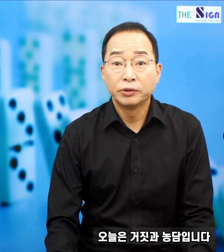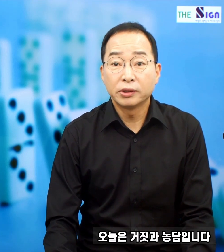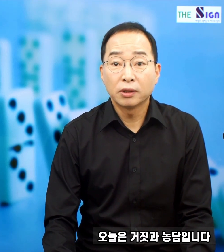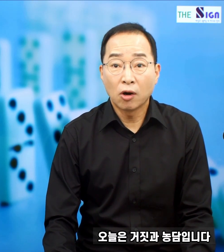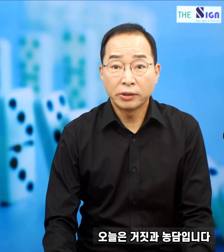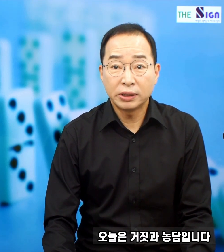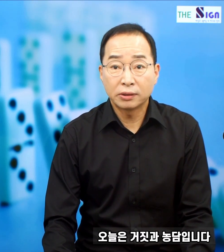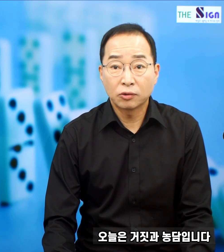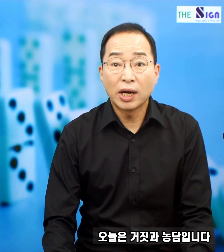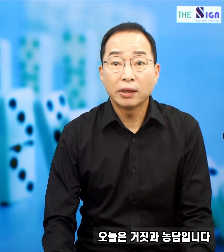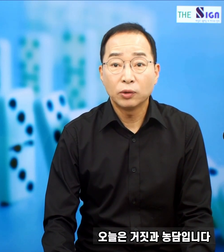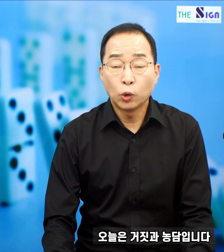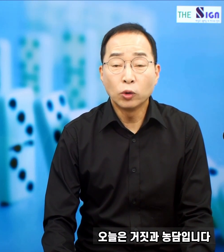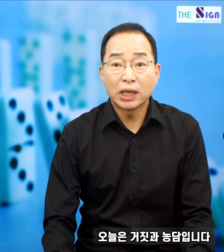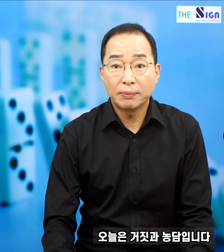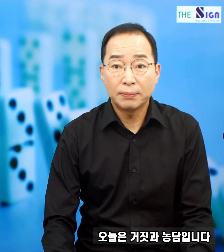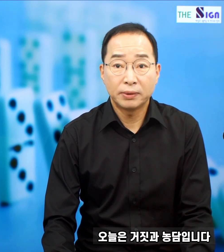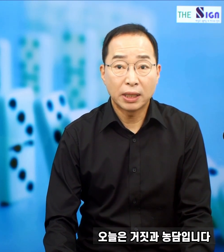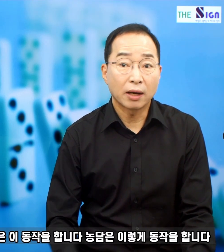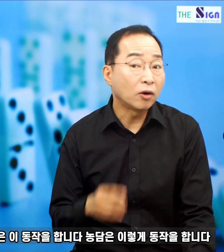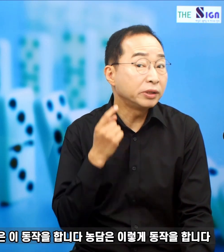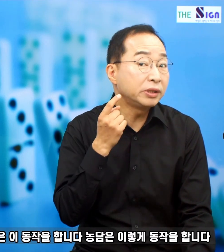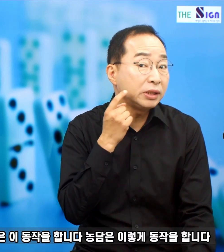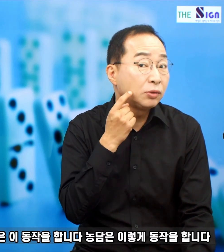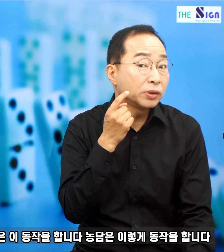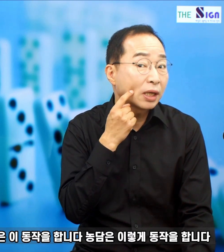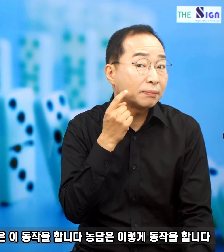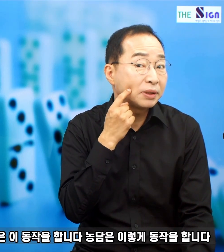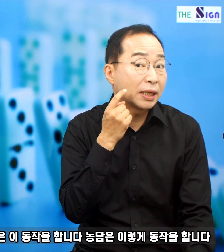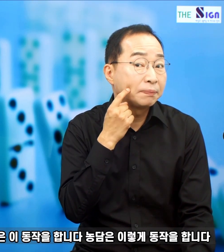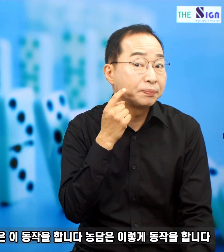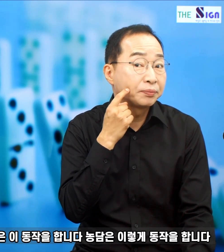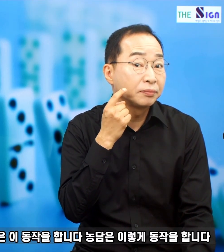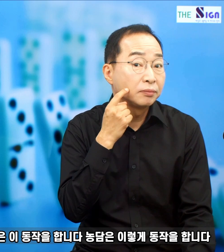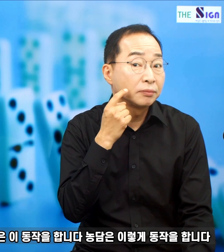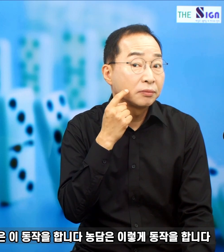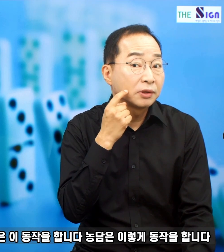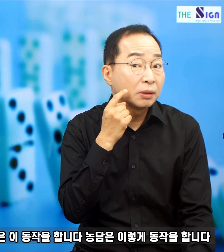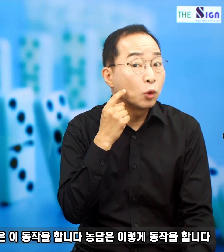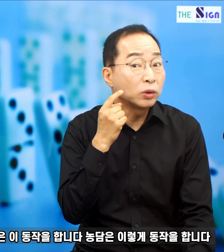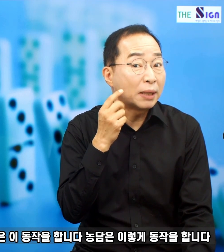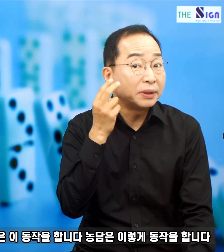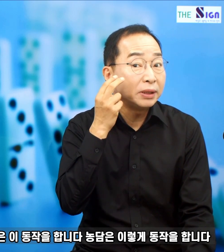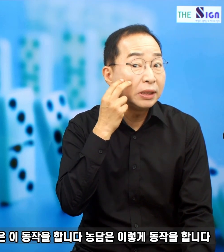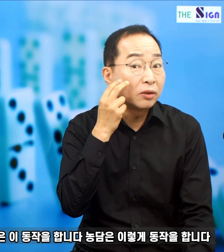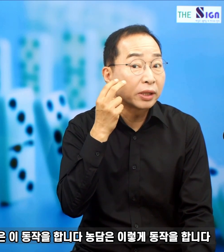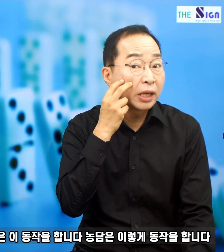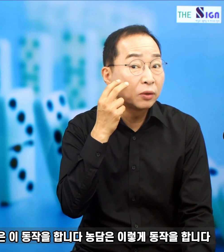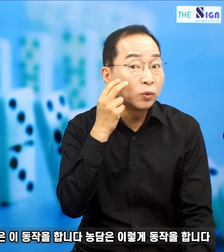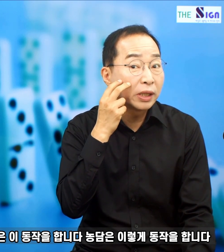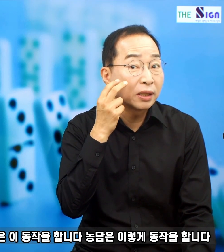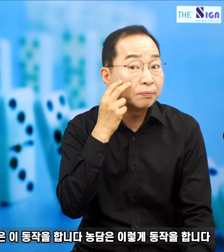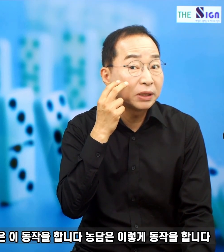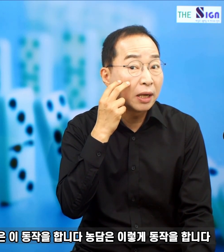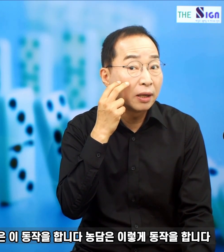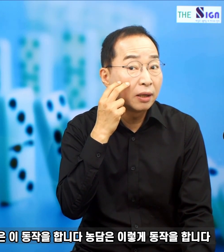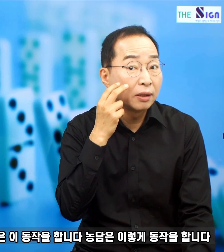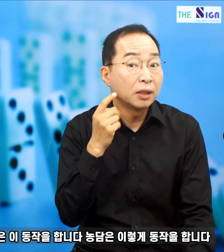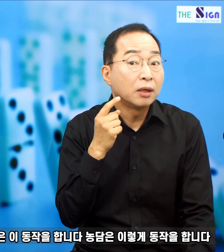오늘은 거짓과 농담입니다. 거짓은 이 동작을 합니다. 농담은 이렇게 동작을 합니다.